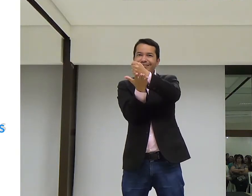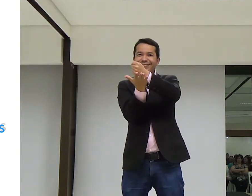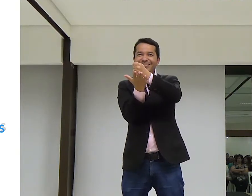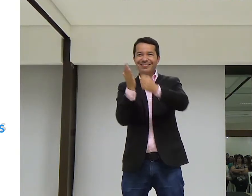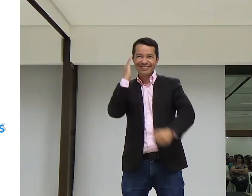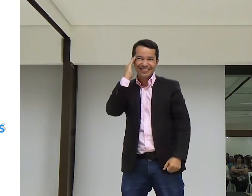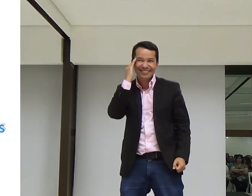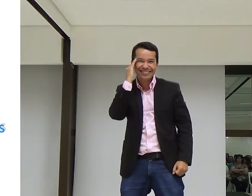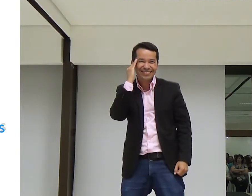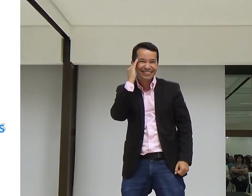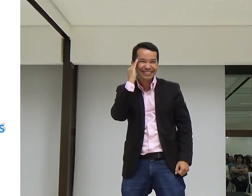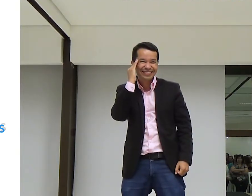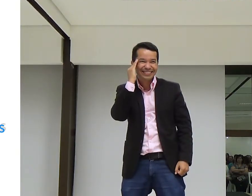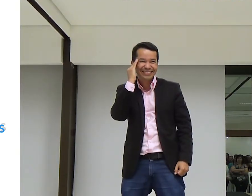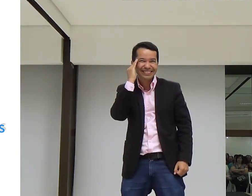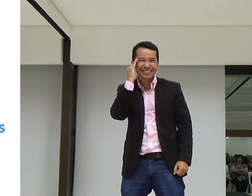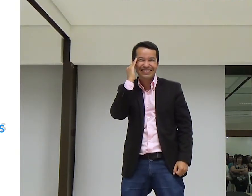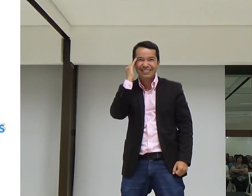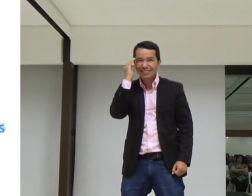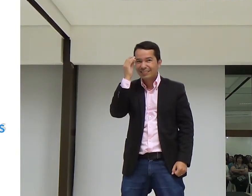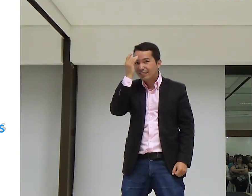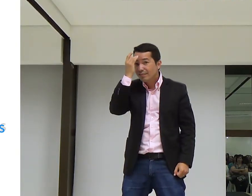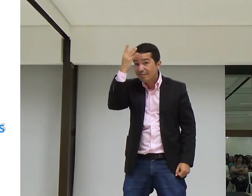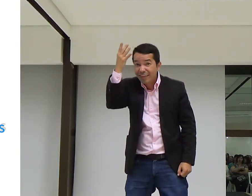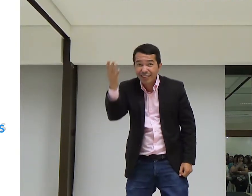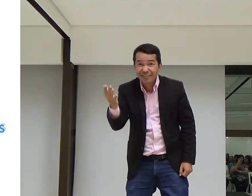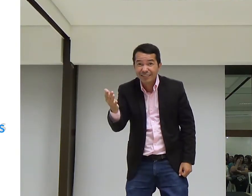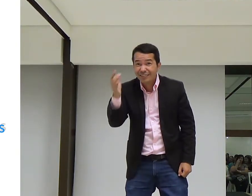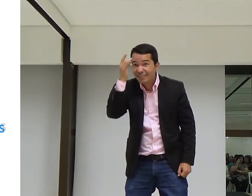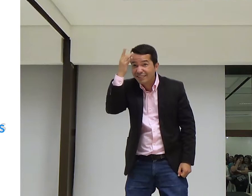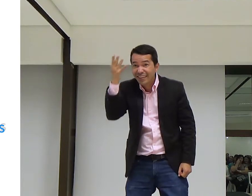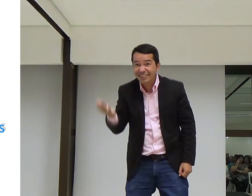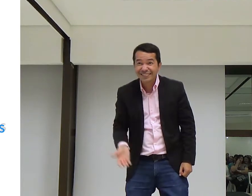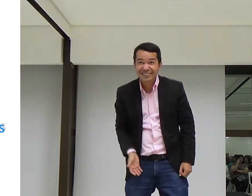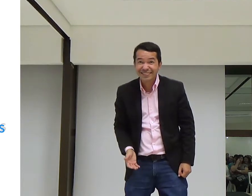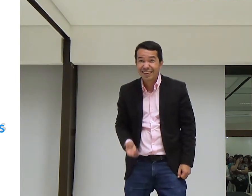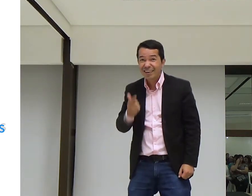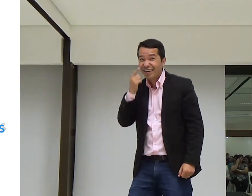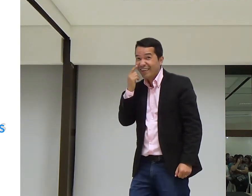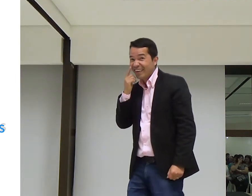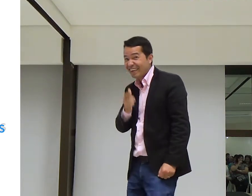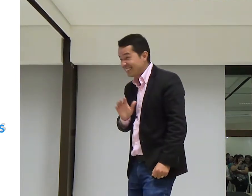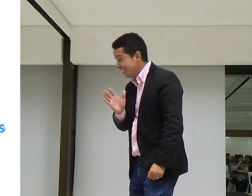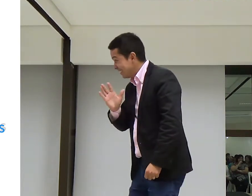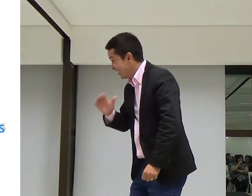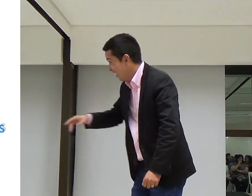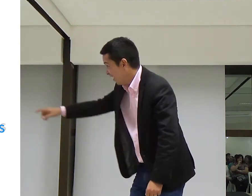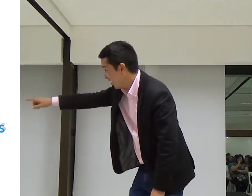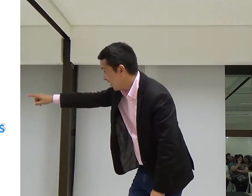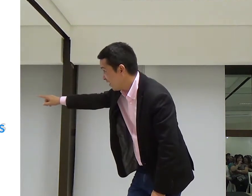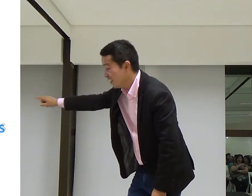base ou ele é básico, certo? Esse sinal, ele pode ter